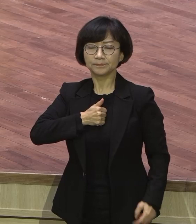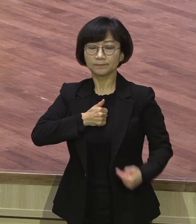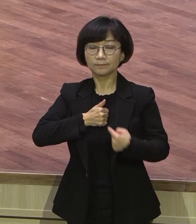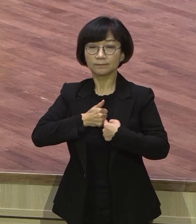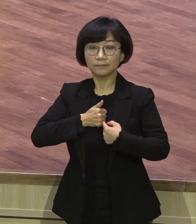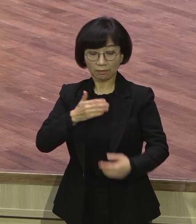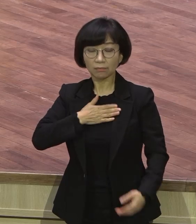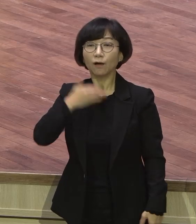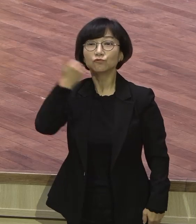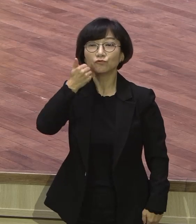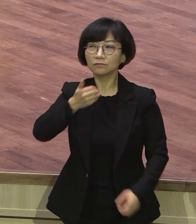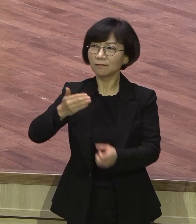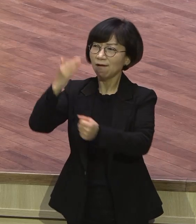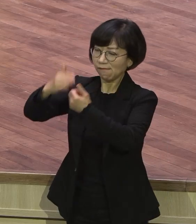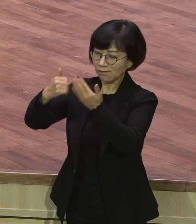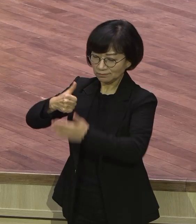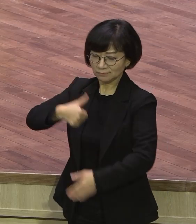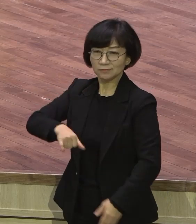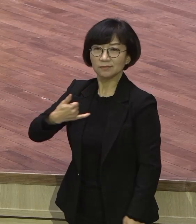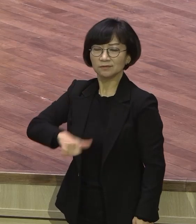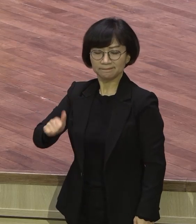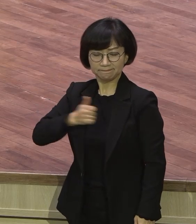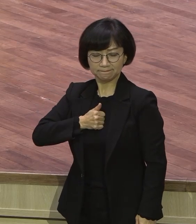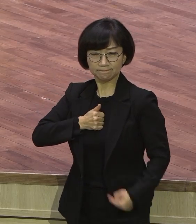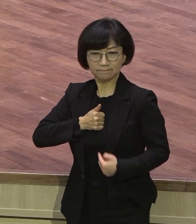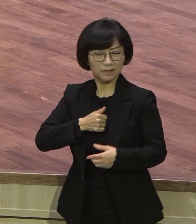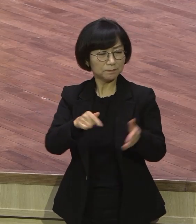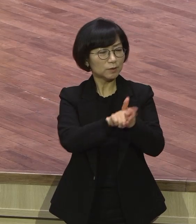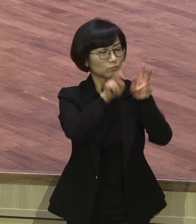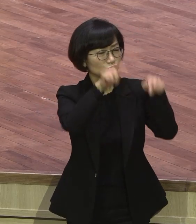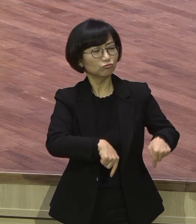이것이 확실해야 되겠지요. 노는 게 다르지요.